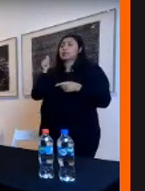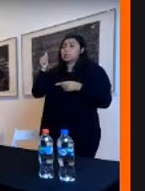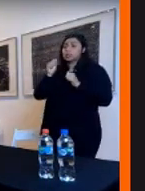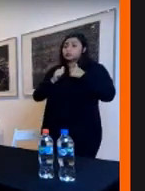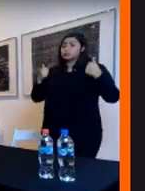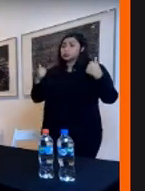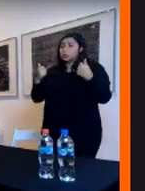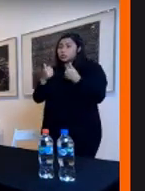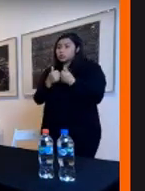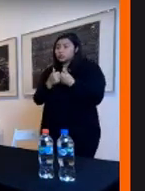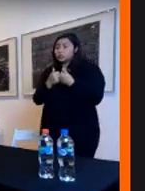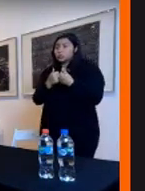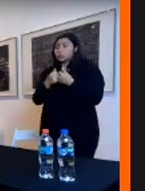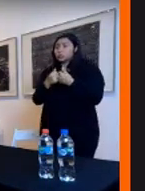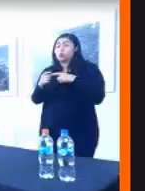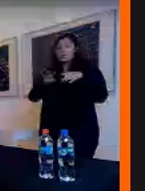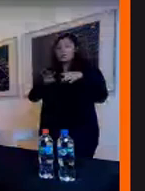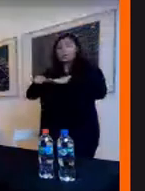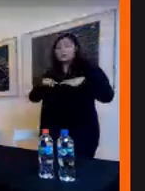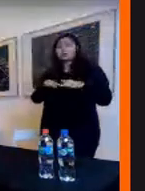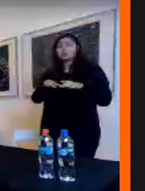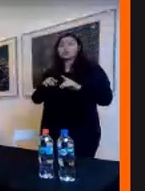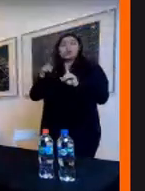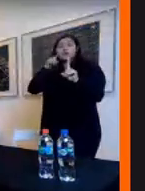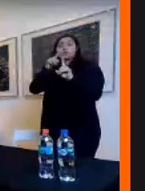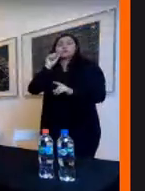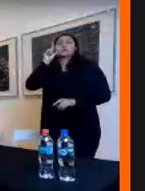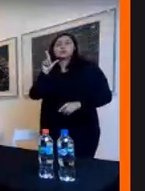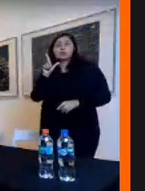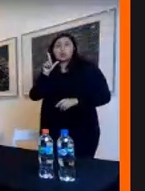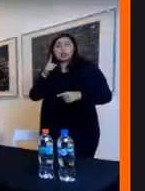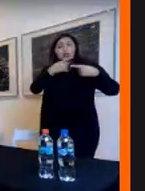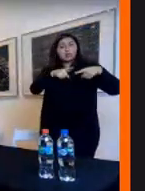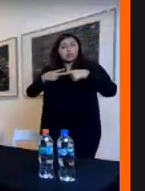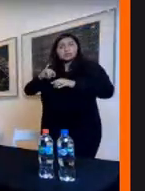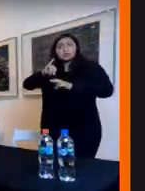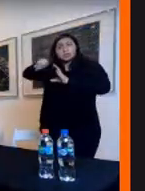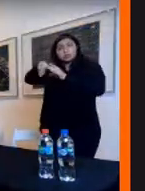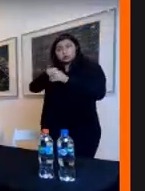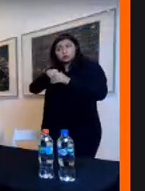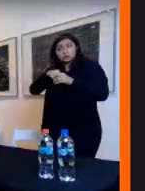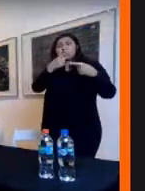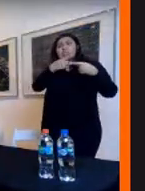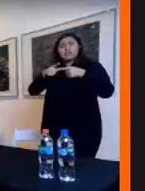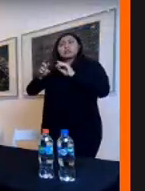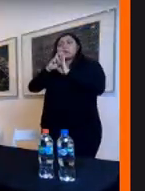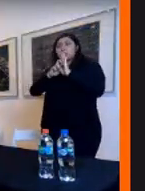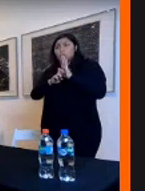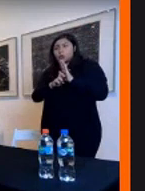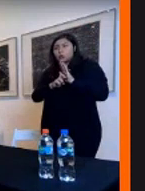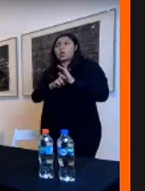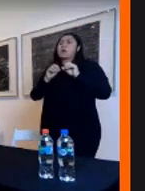administra este espacio, usa como punta de lanza, como objetivo primero, la diversidad e inclusión. Y cualquier programa que se haga de extensión,